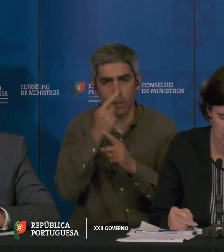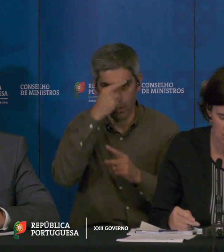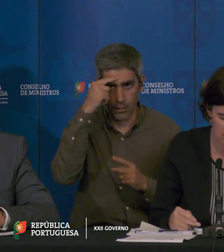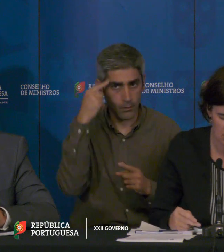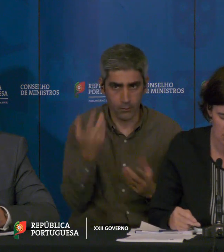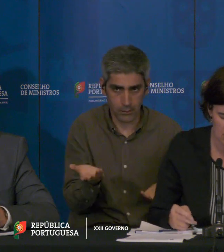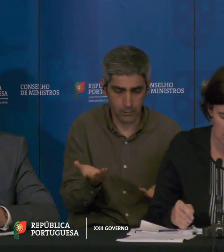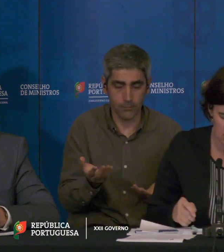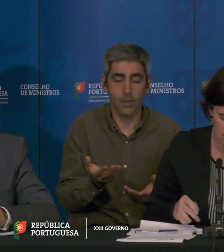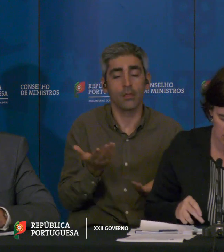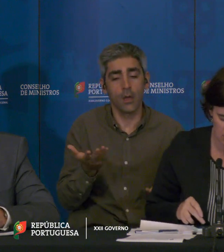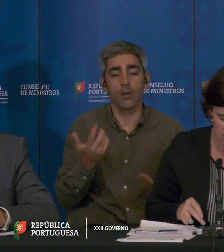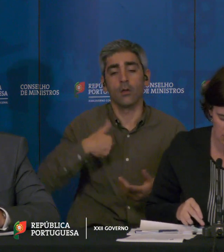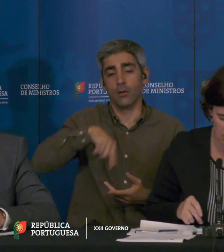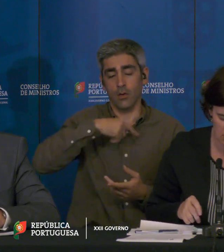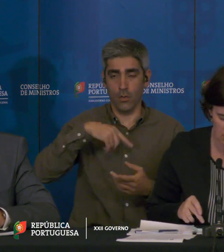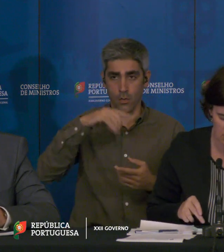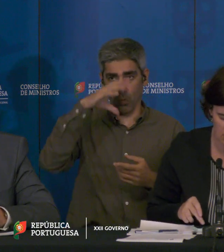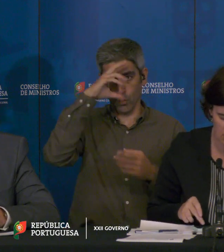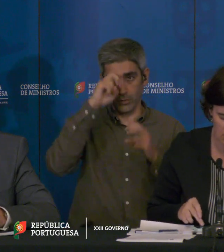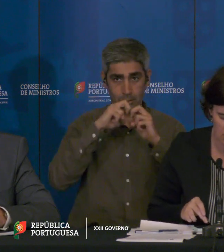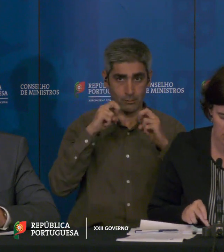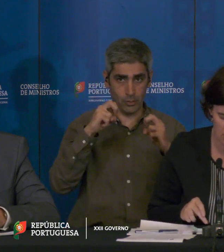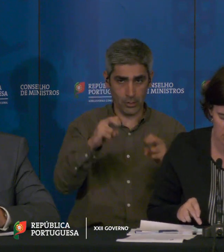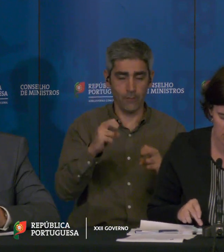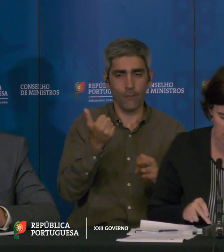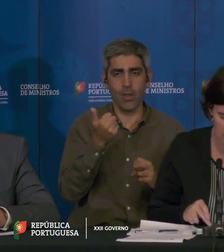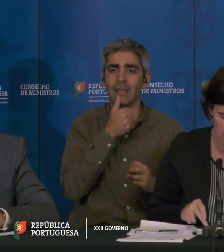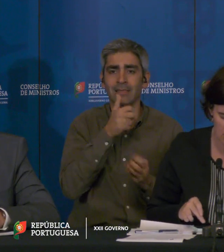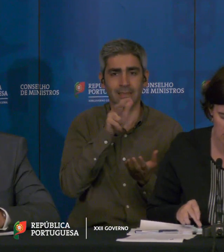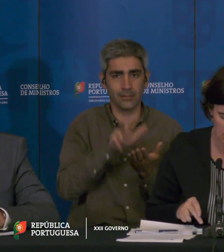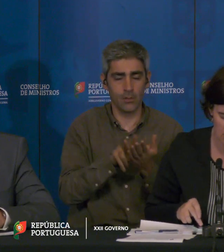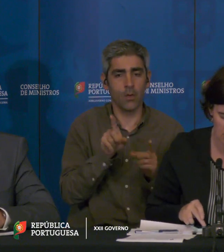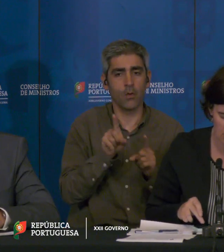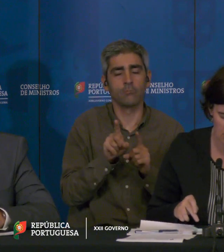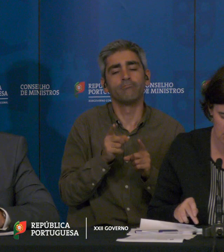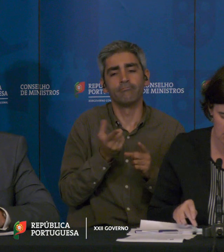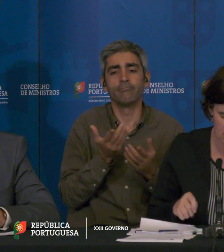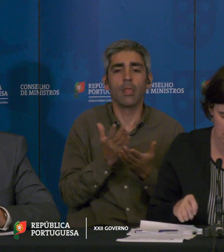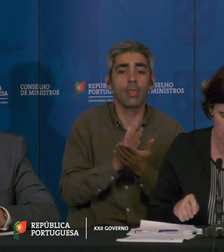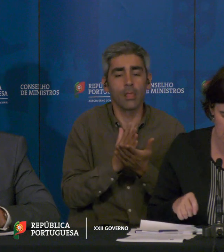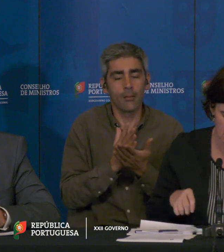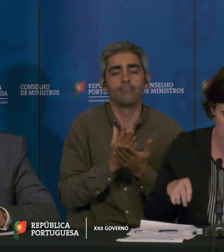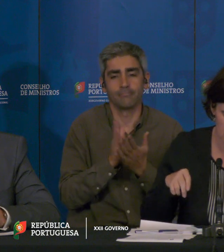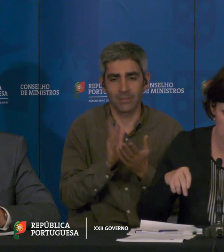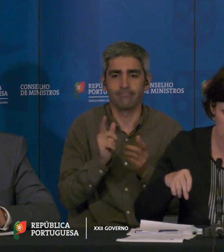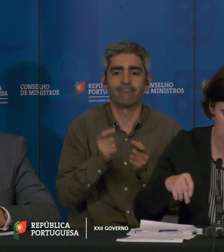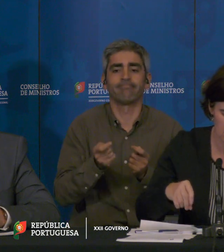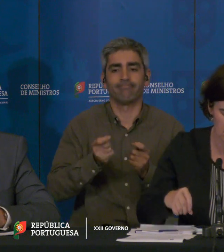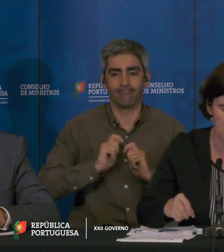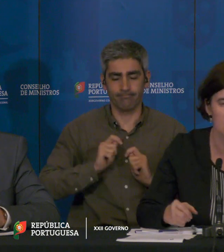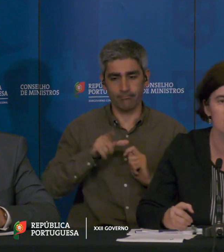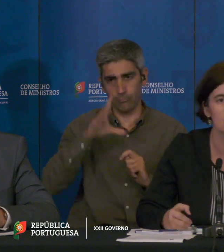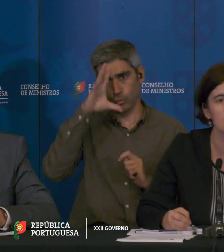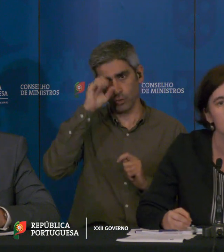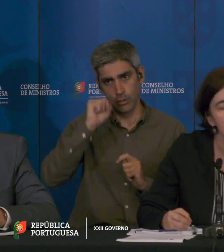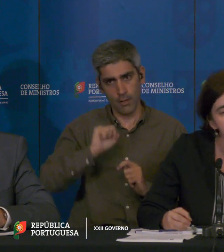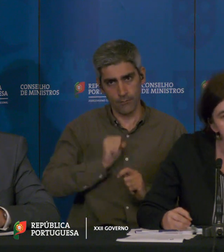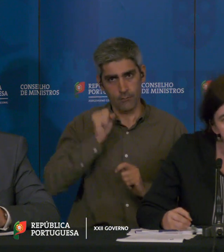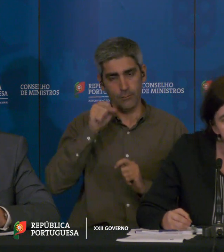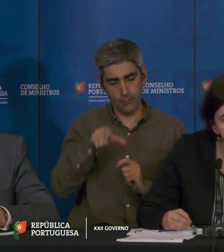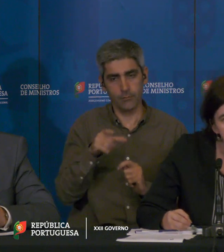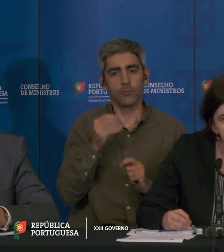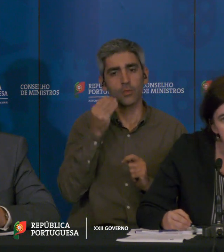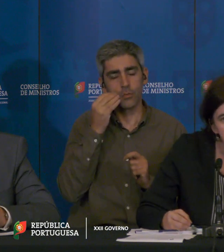Conselho de Ministros deliberou, do mesmo passo em que procede à nacionalização, iniciar de imediato o processo